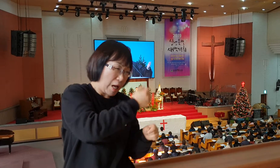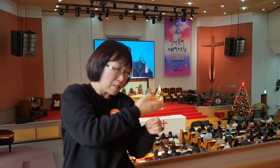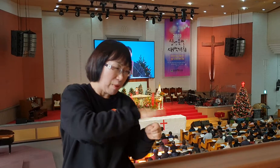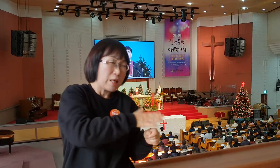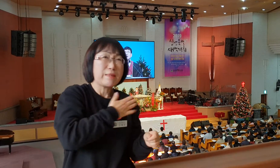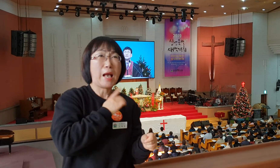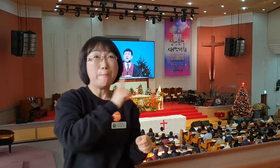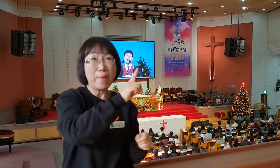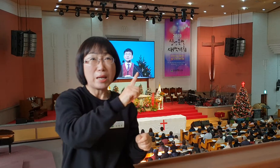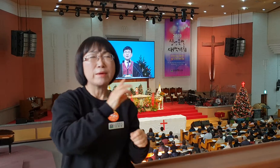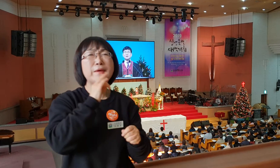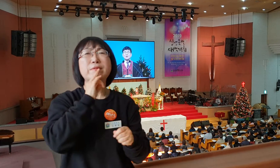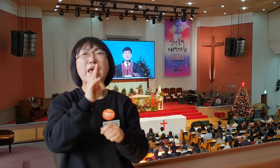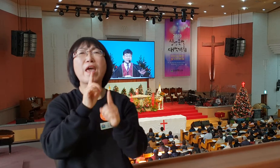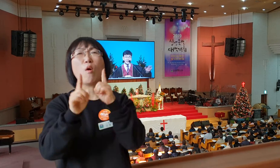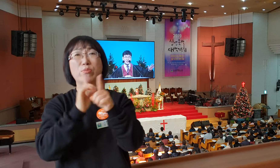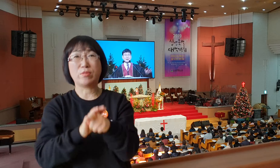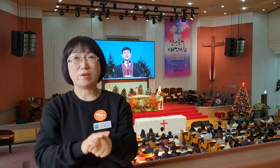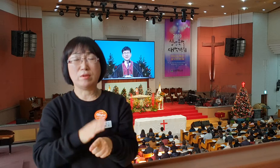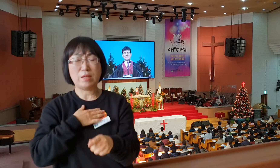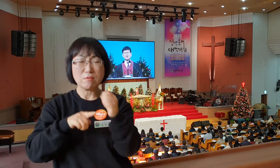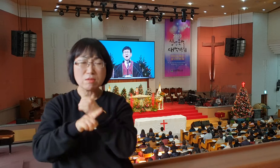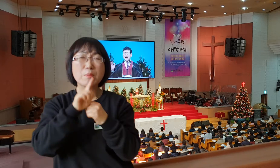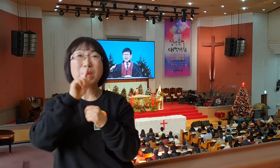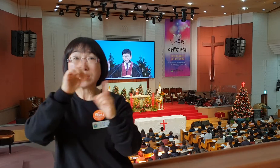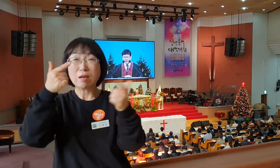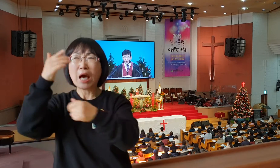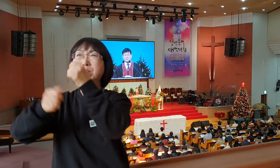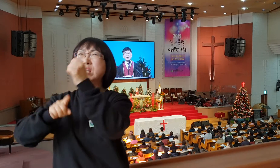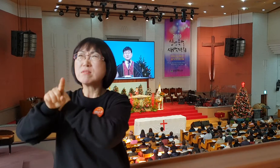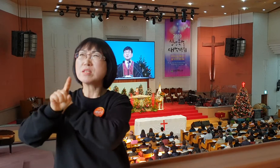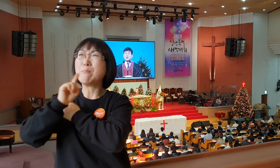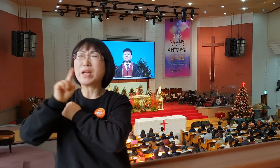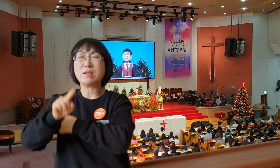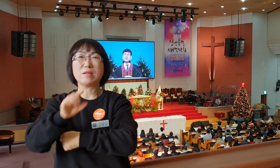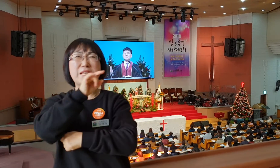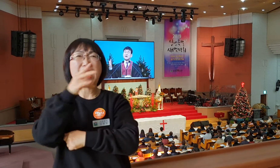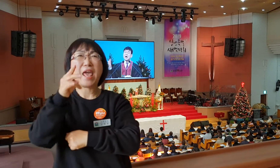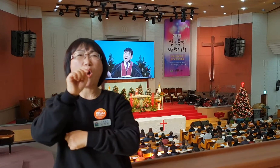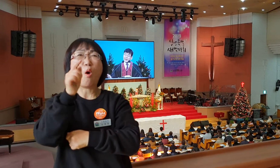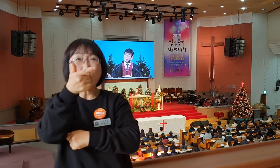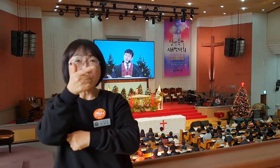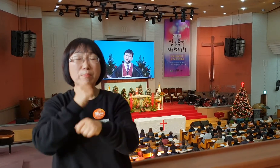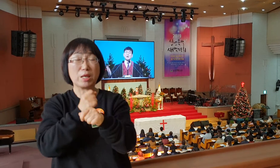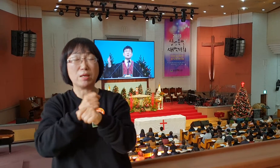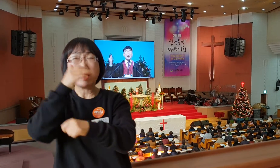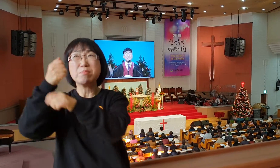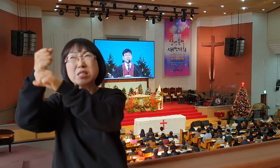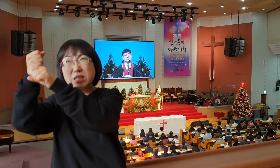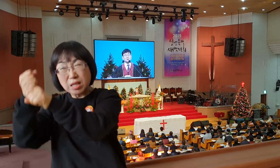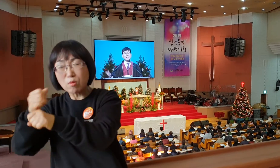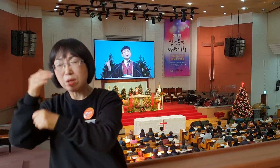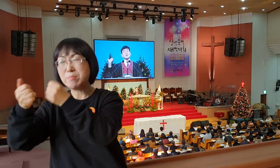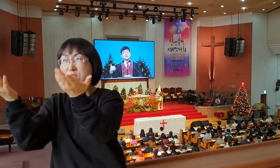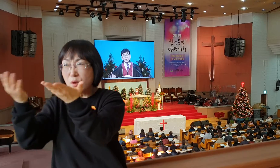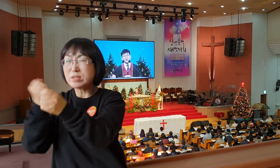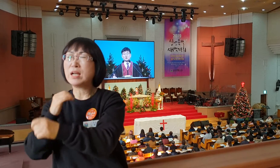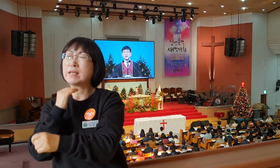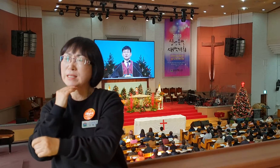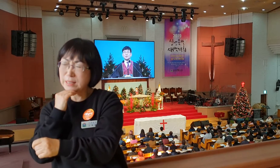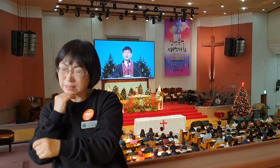내가 한 말은 뭡니까 예언이에요 내 뜻을 말하지 않았어요 하나님의 뜻을 말했어요 그러면 어떻게 됩니까 하나님 의지하고 하나님 역사를